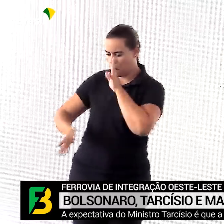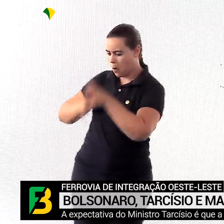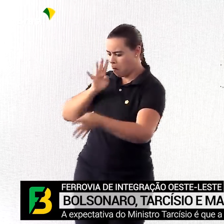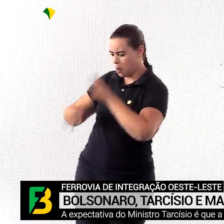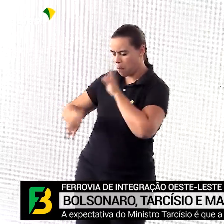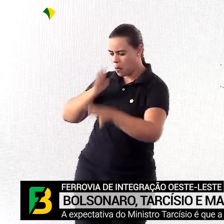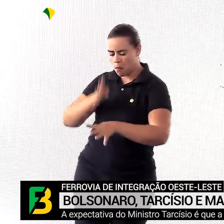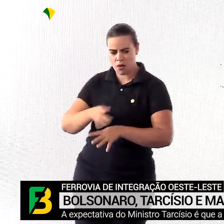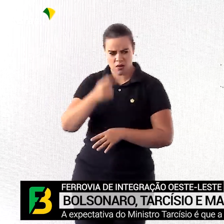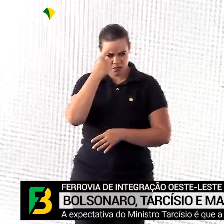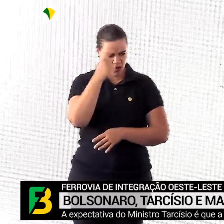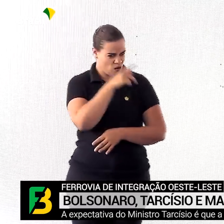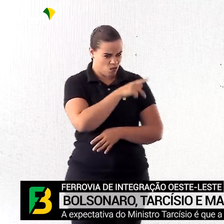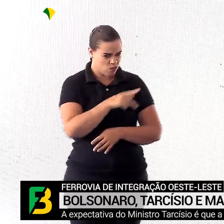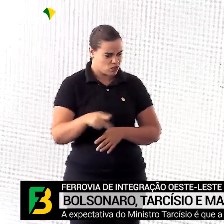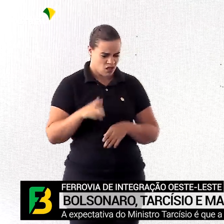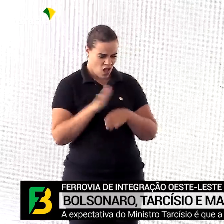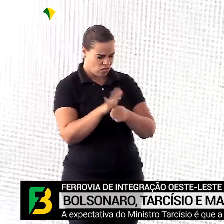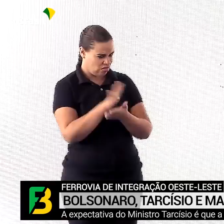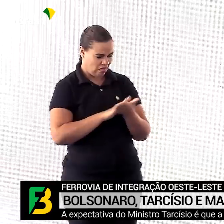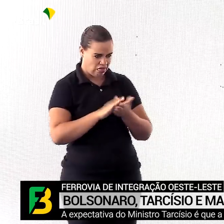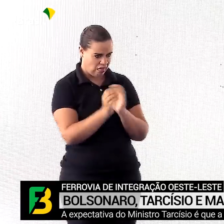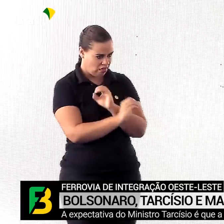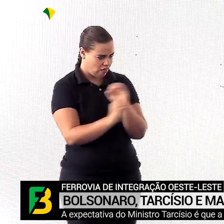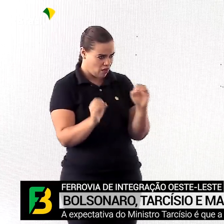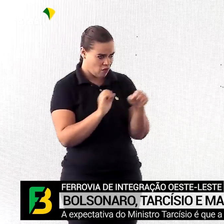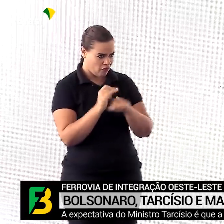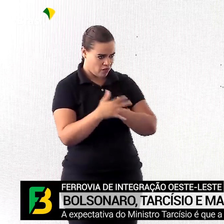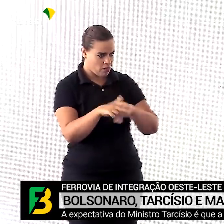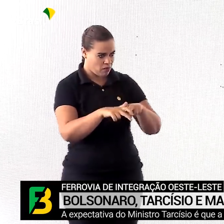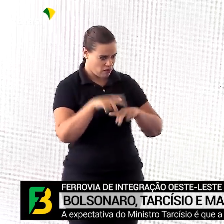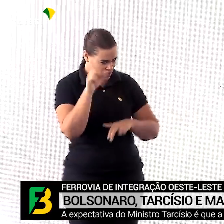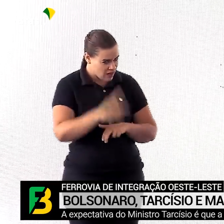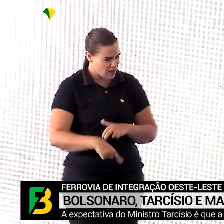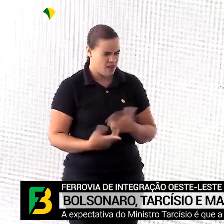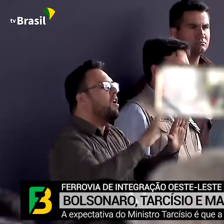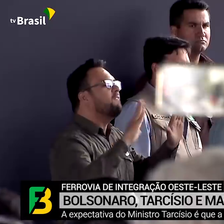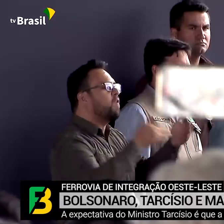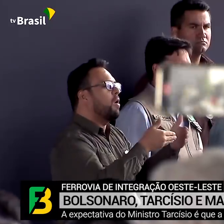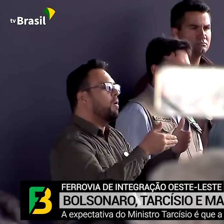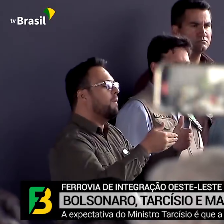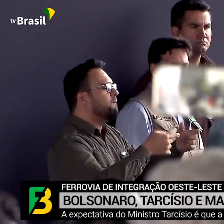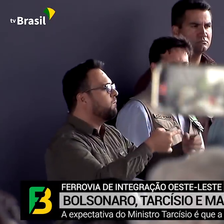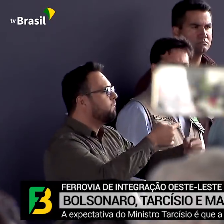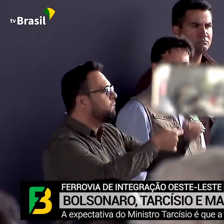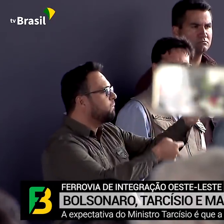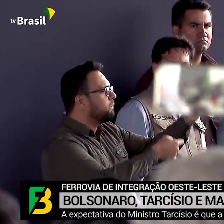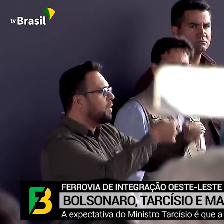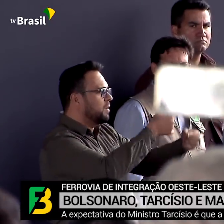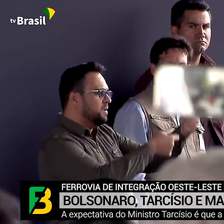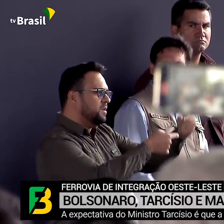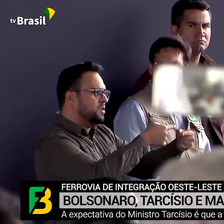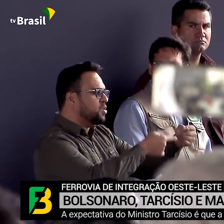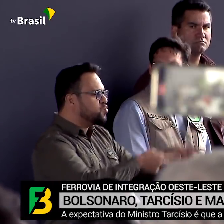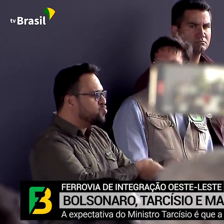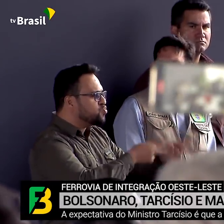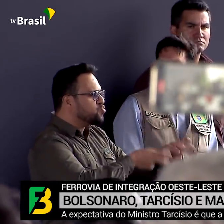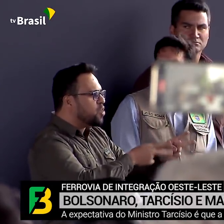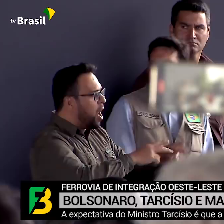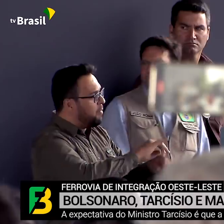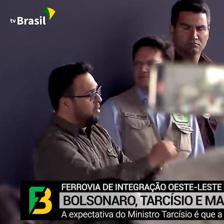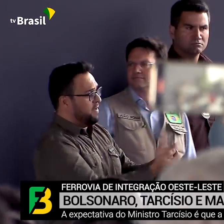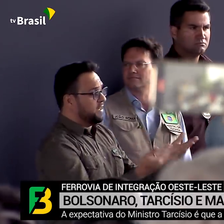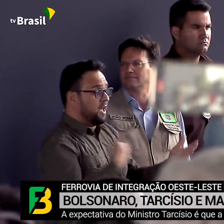presidente não fez nada pela pandemia a Vamos parar com isso Eu me a gente passando por aqui